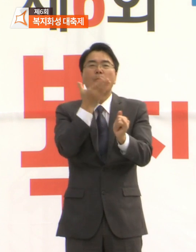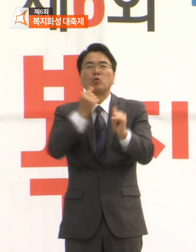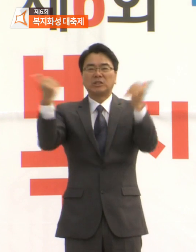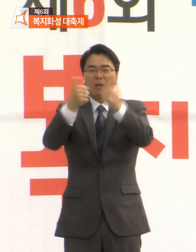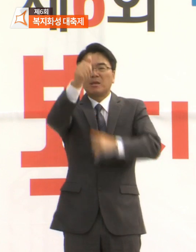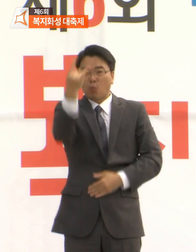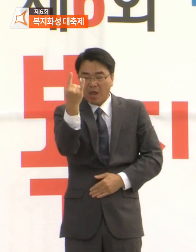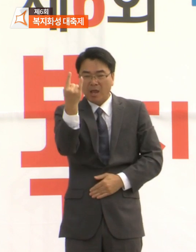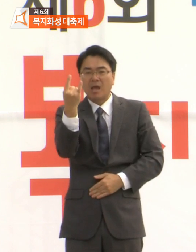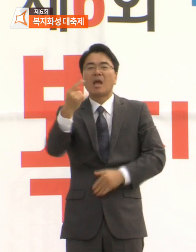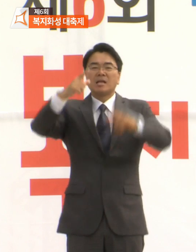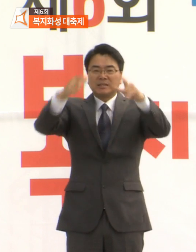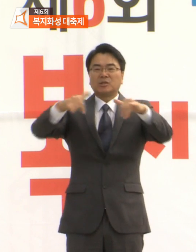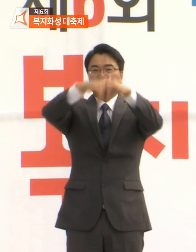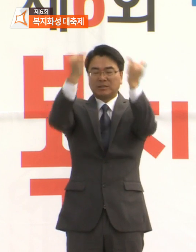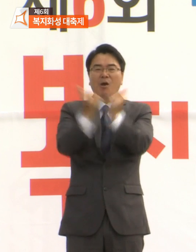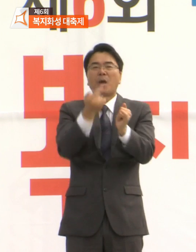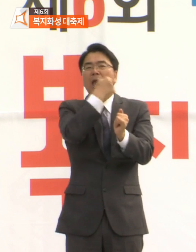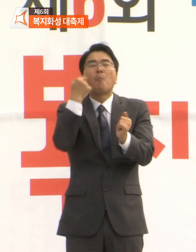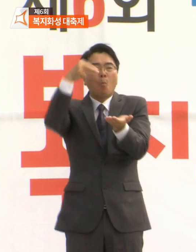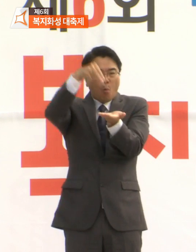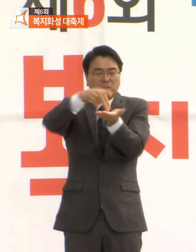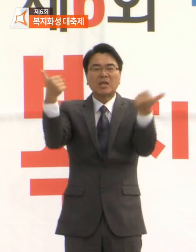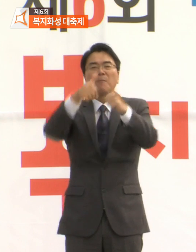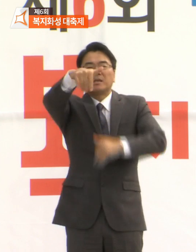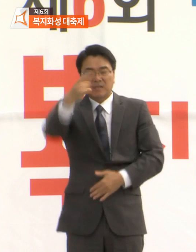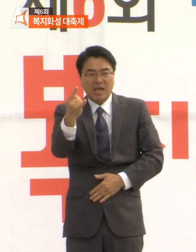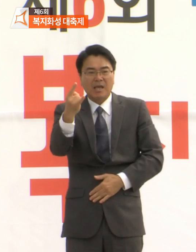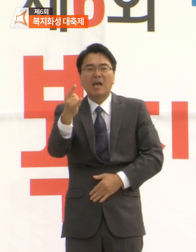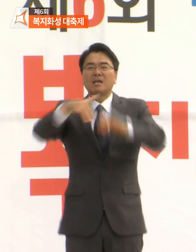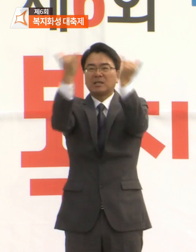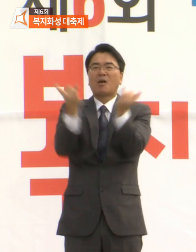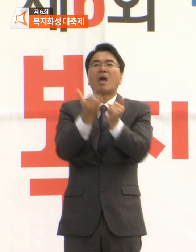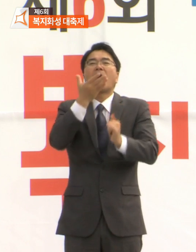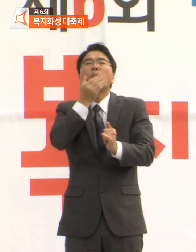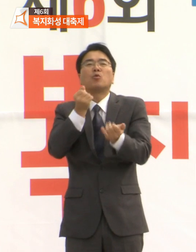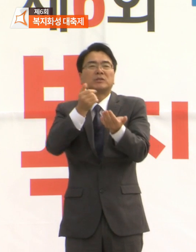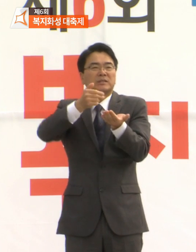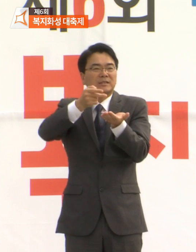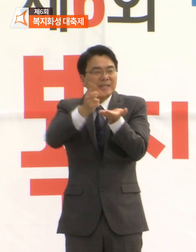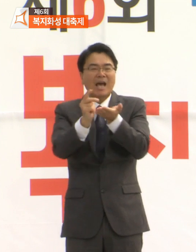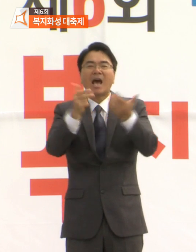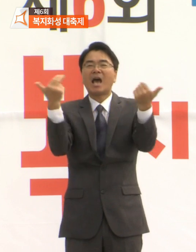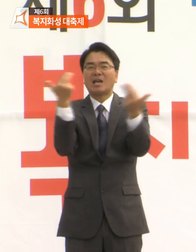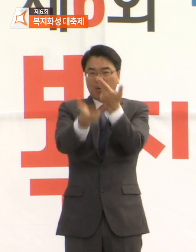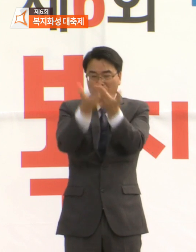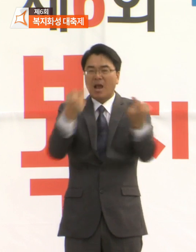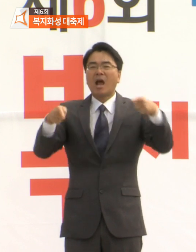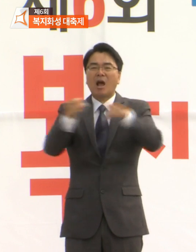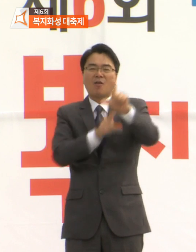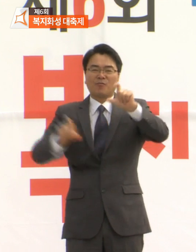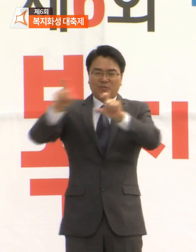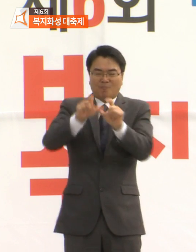사회복지협의회와 지역사회보장협의체 및 사회복지사협회가 더욱 긴밀한